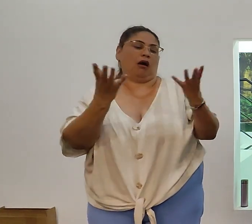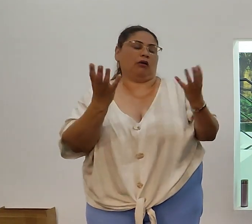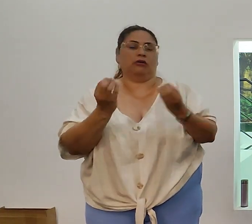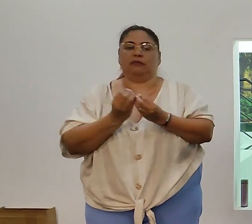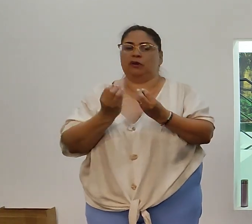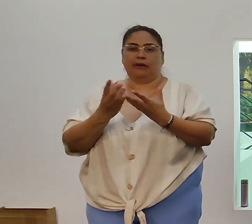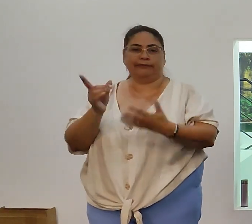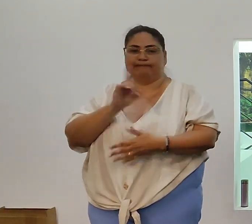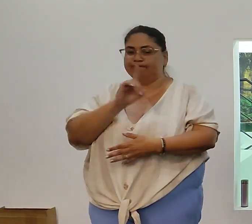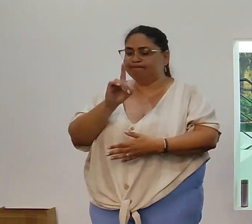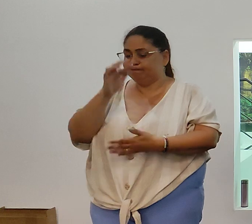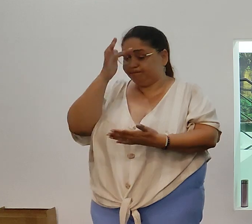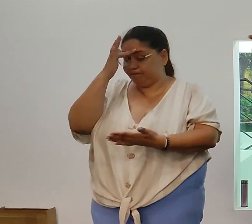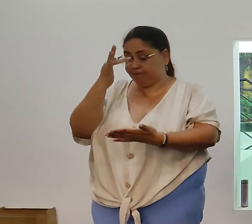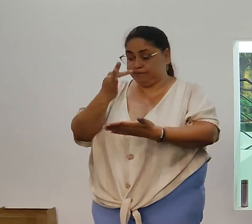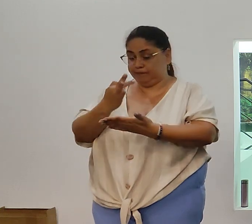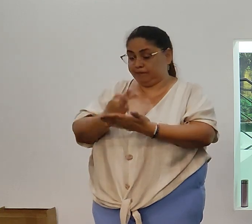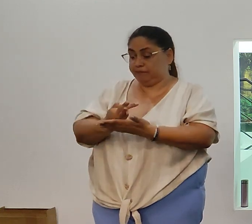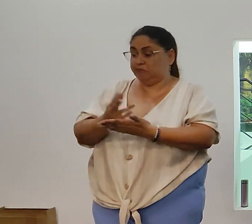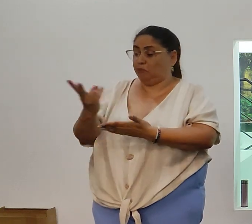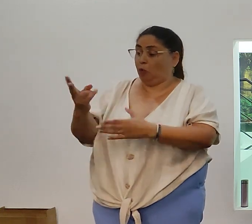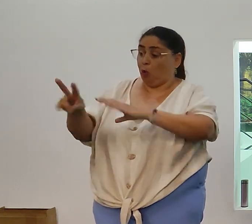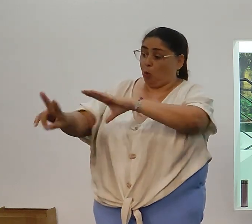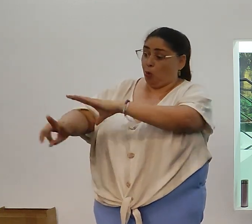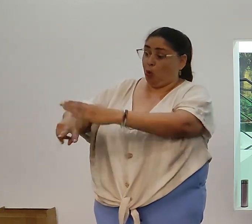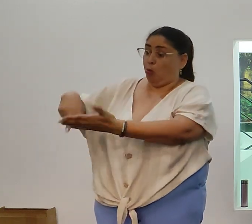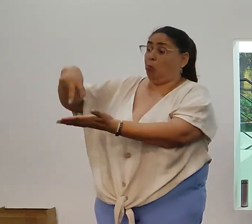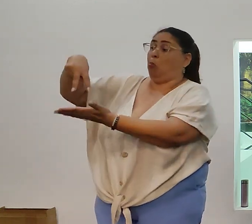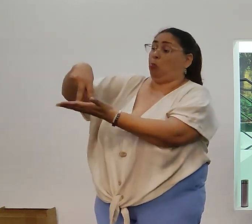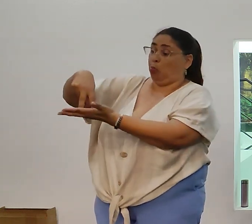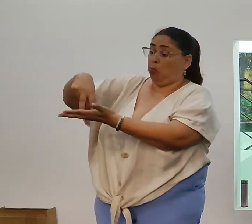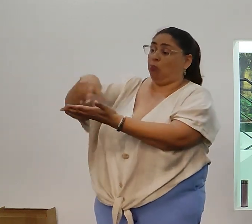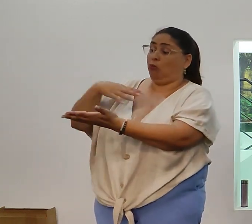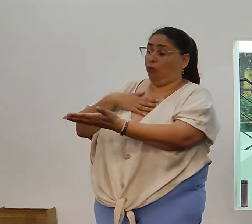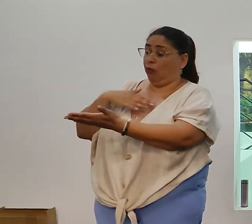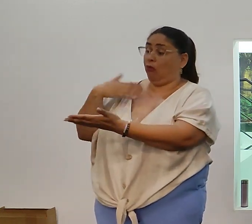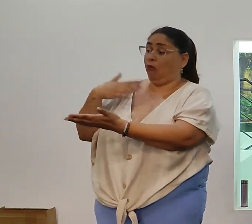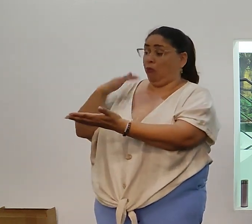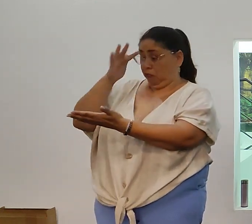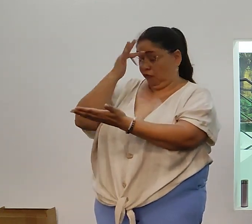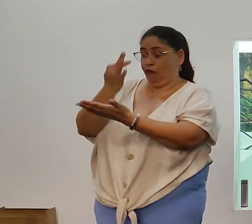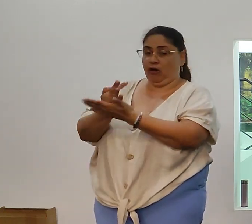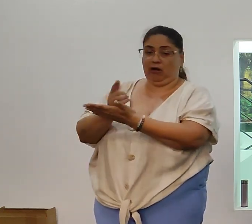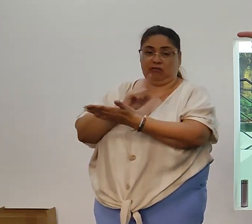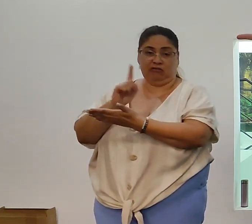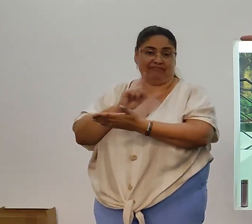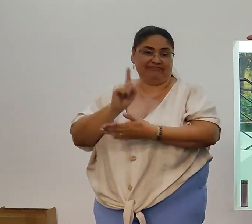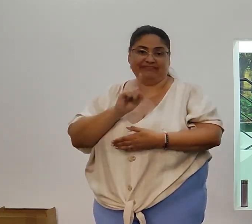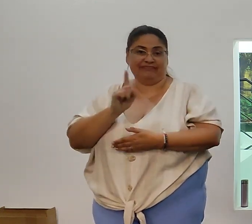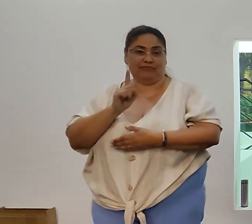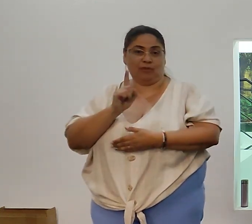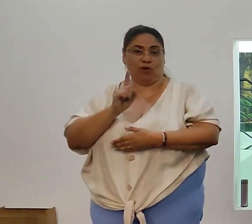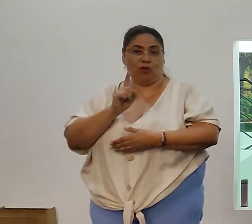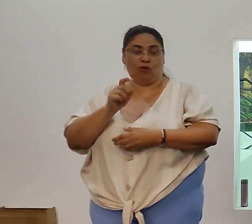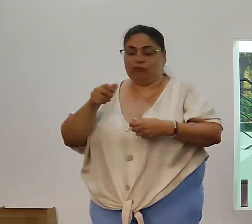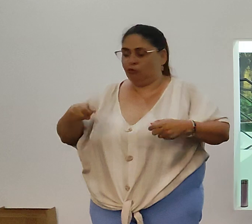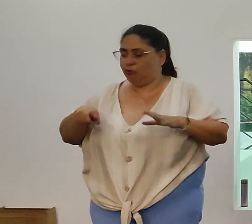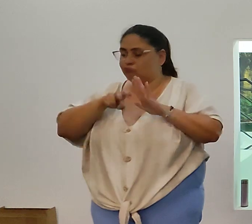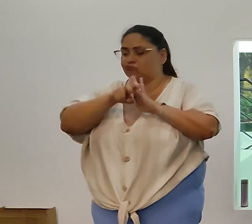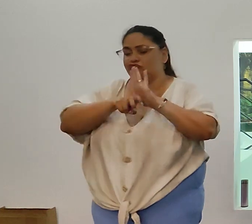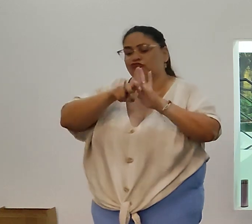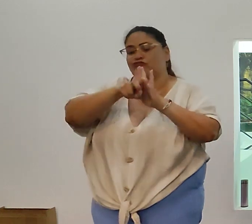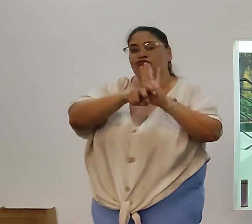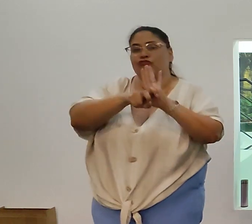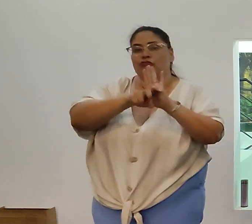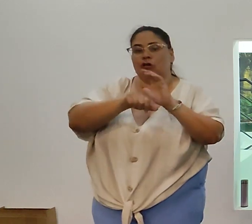A fé, ela não vem por você ver alguém ressuscitar. A fé não vem por você ver alguém entrando de cadeira de roda e